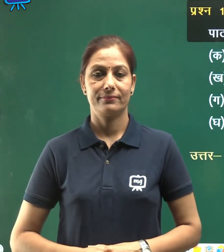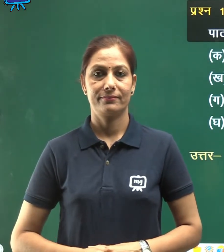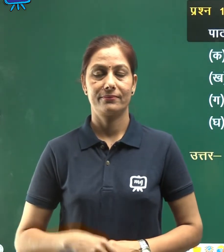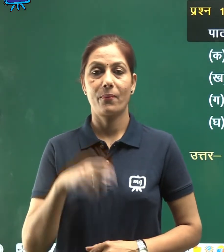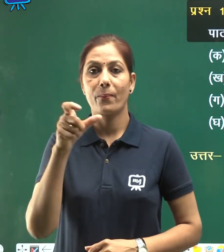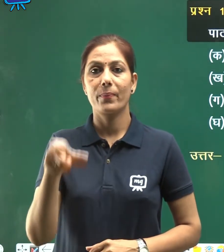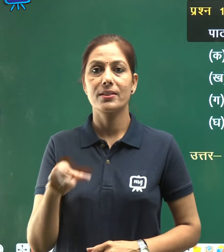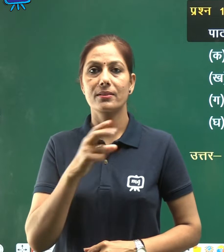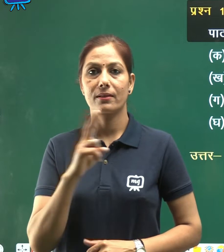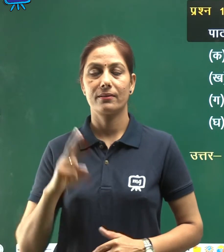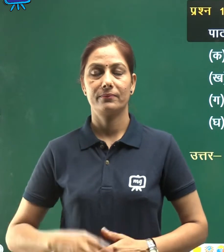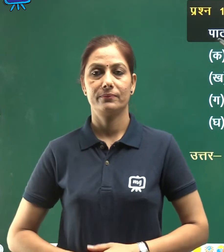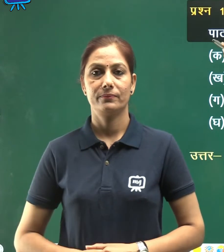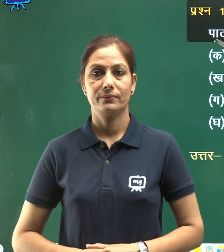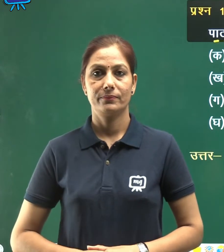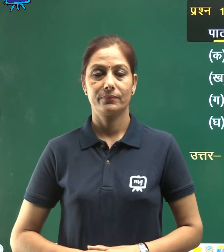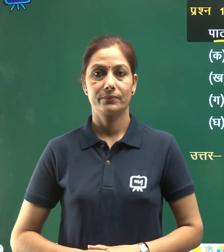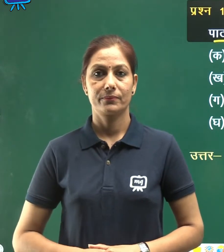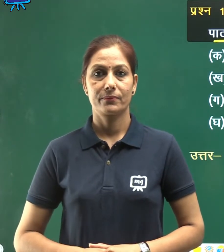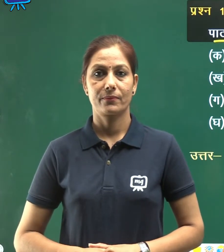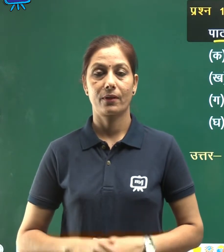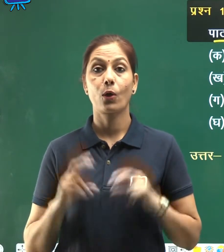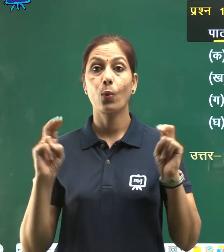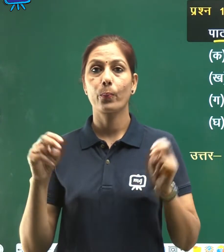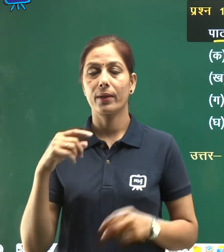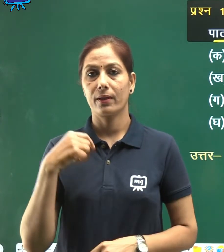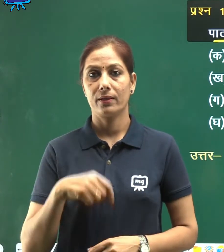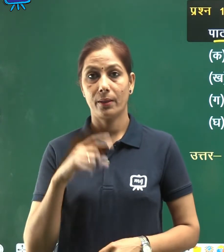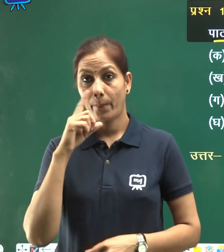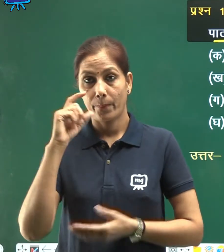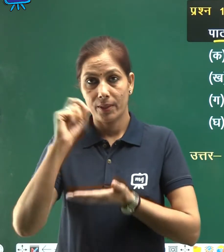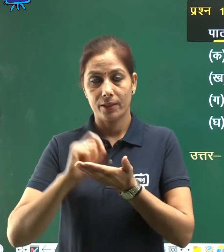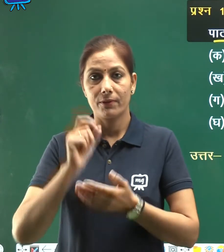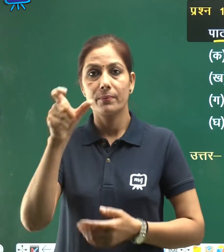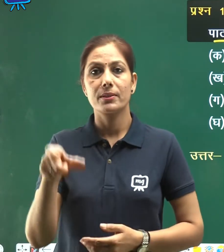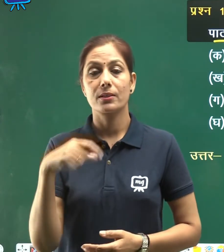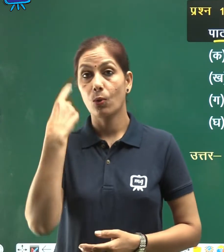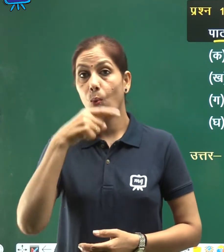मियां नसीरुद्दीन पाठ की लेखिका है।